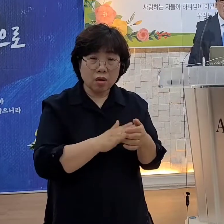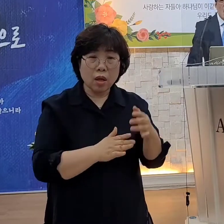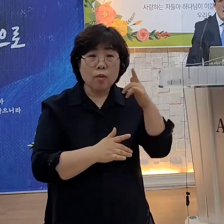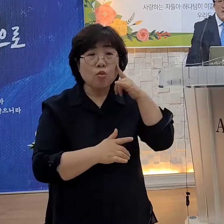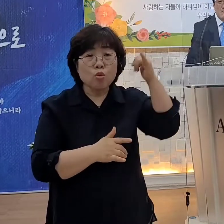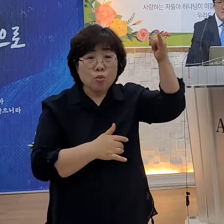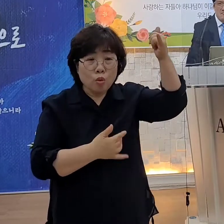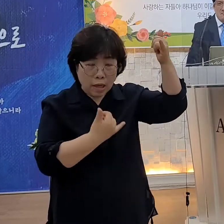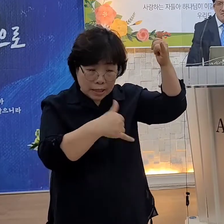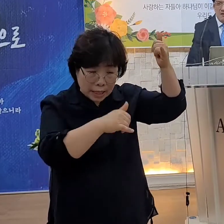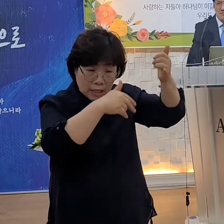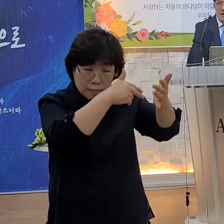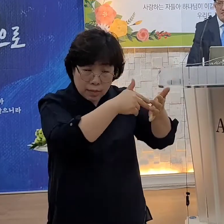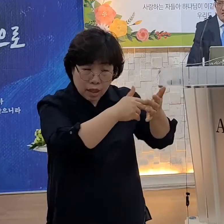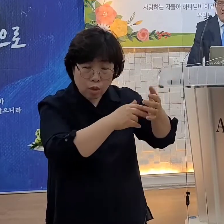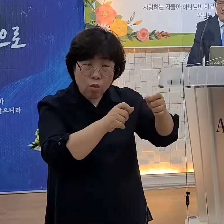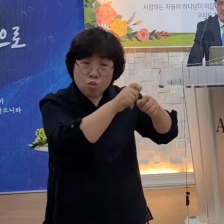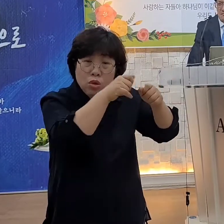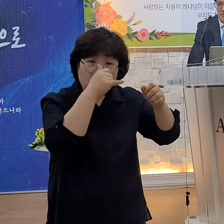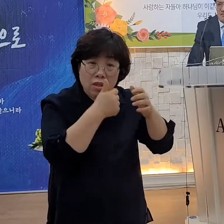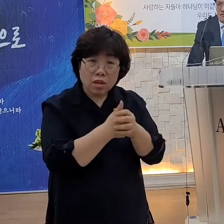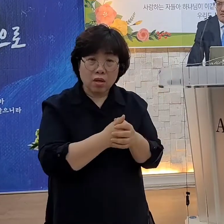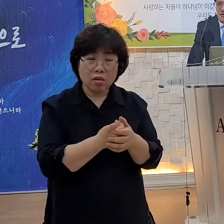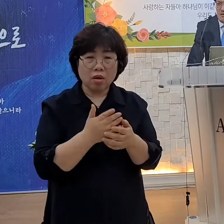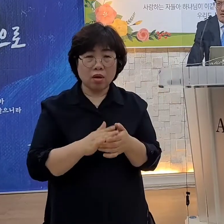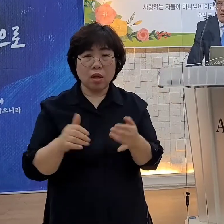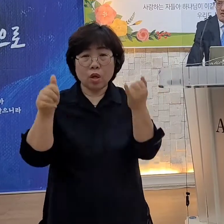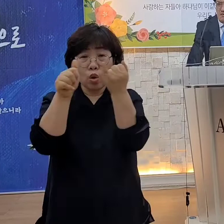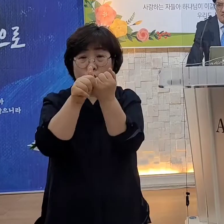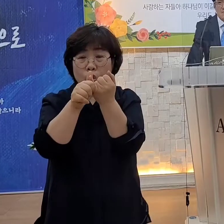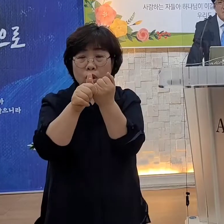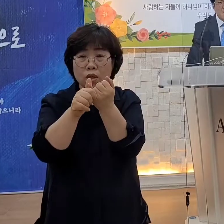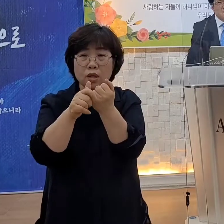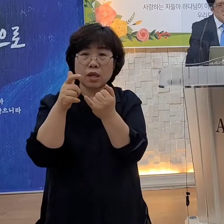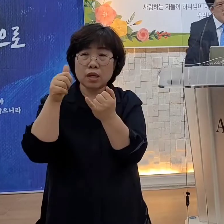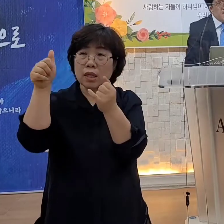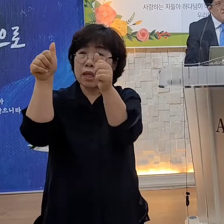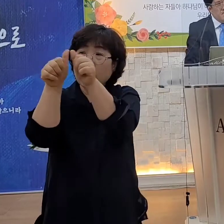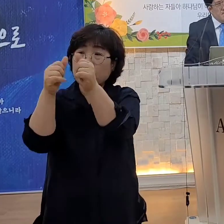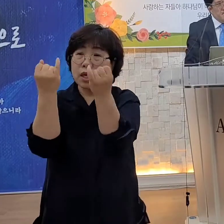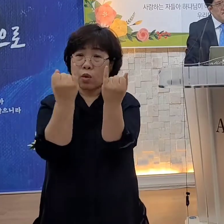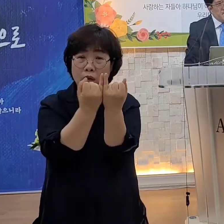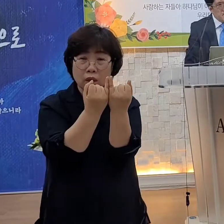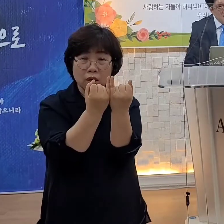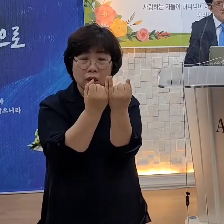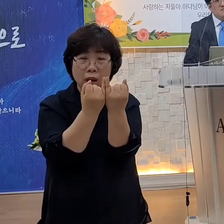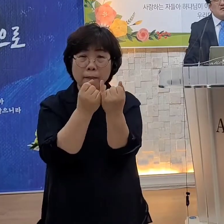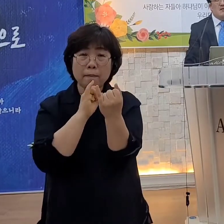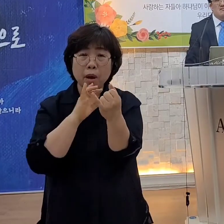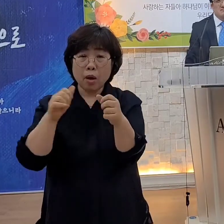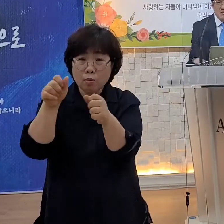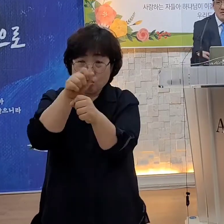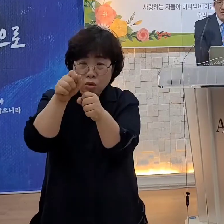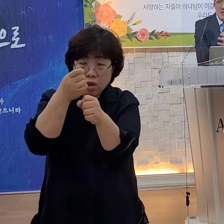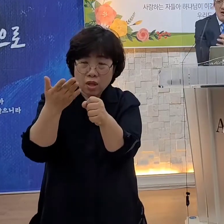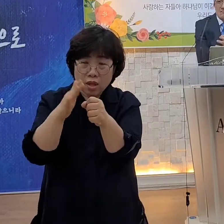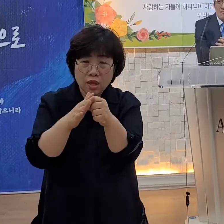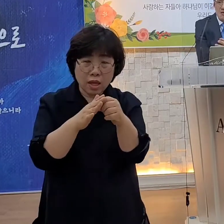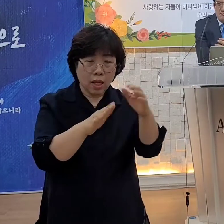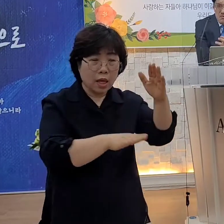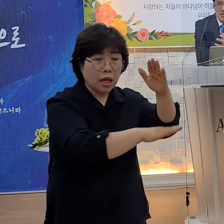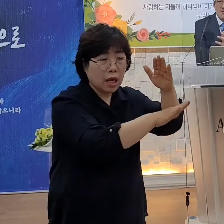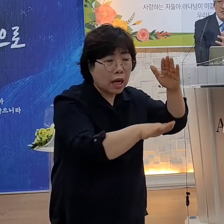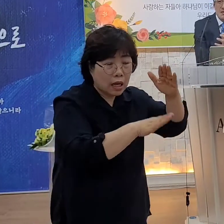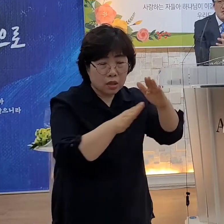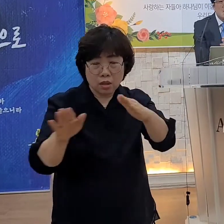이제 한 남자만 보고 갔고 한 여자만 보고 결혼을 했는데 결혼해 보니까 우리 집안 말고 다른 집안에 묶이는 이